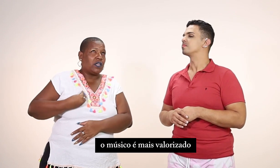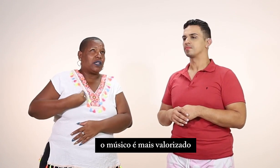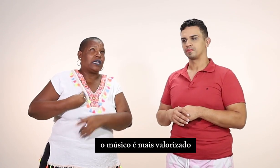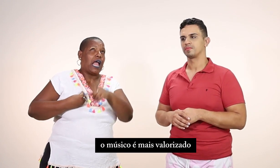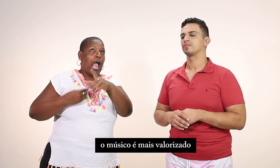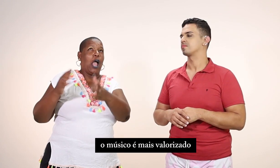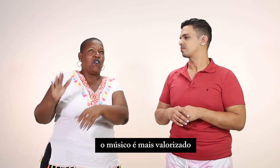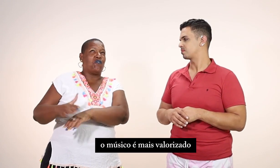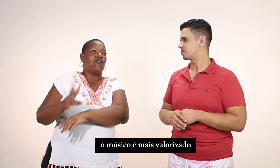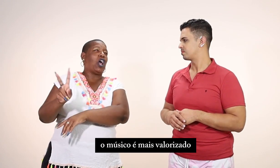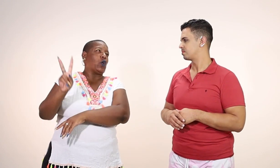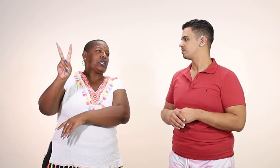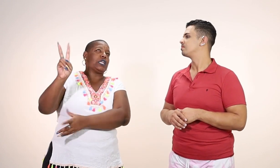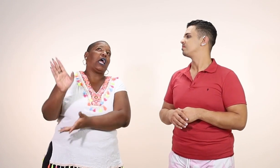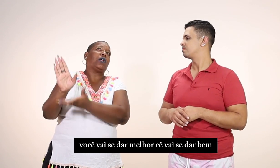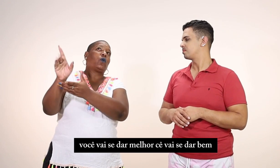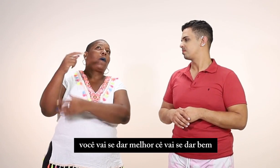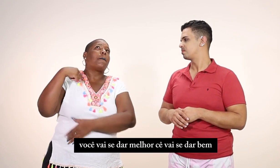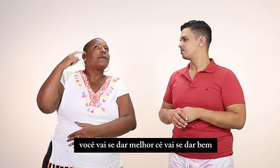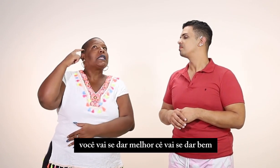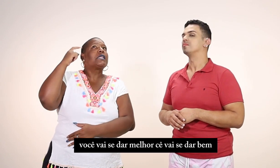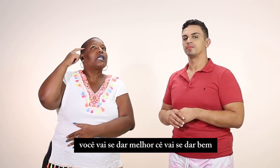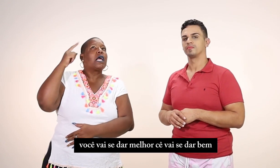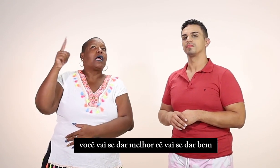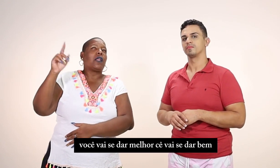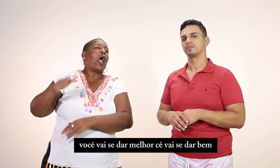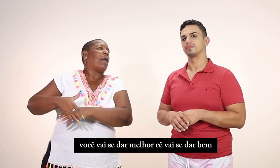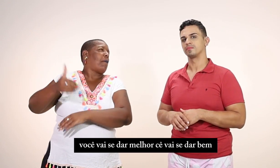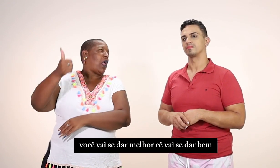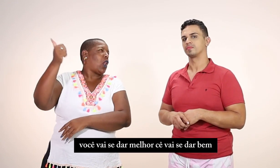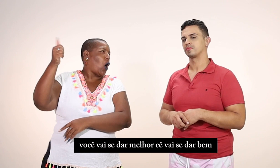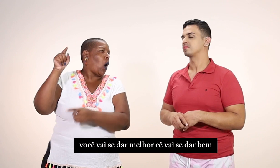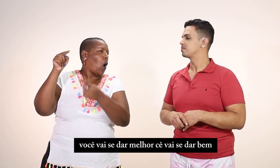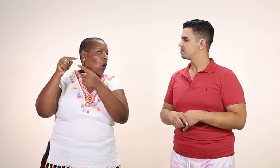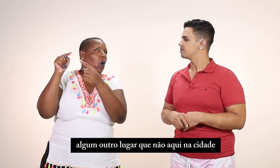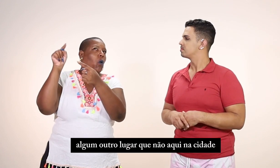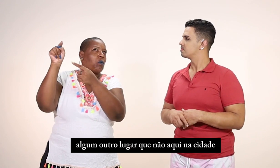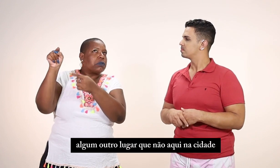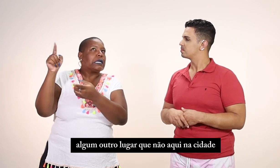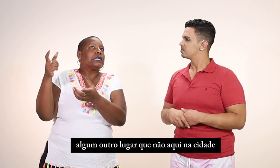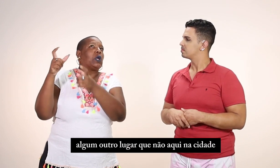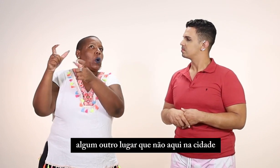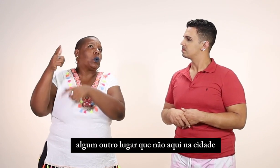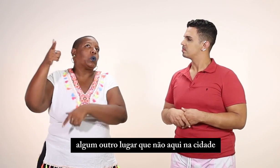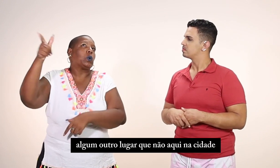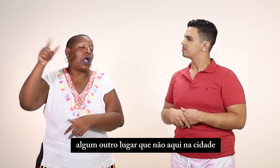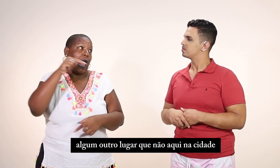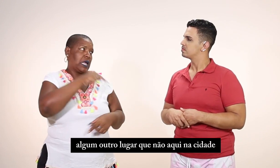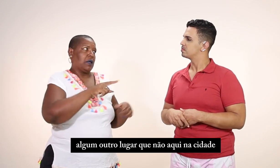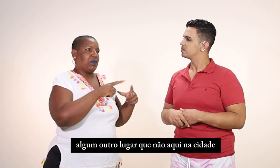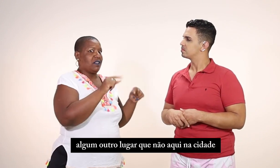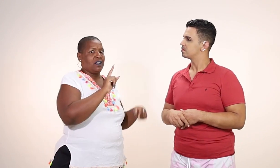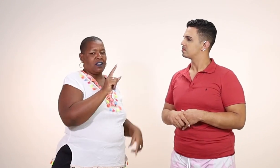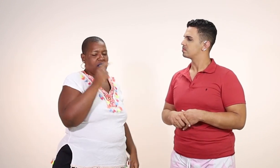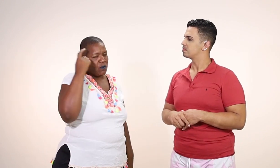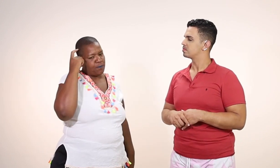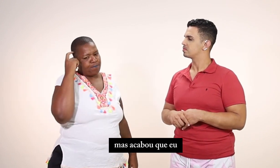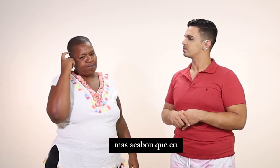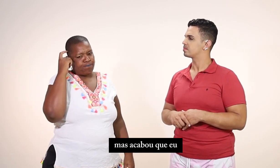mais valorizado, você vai se dar melhor, você vai se dar bem em algum outro lugar que não aqui na cidade. Mas